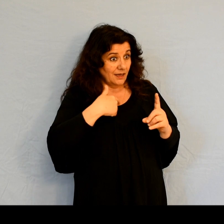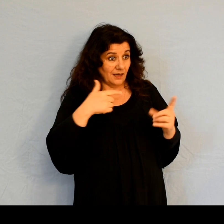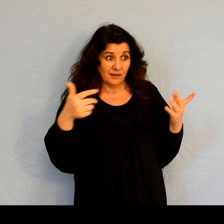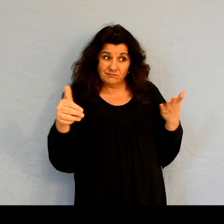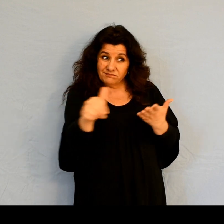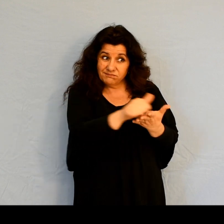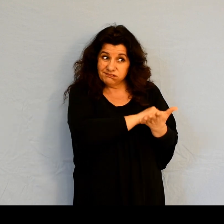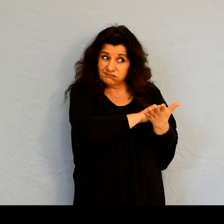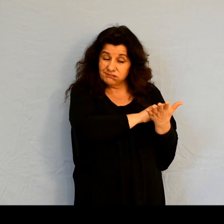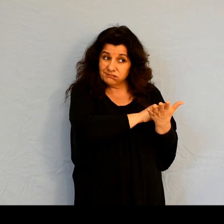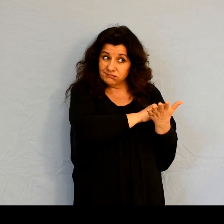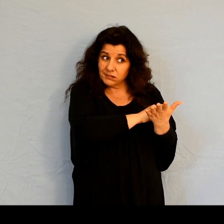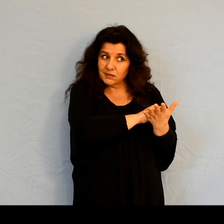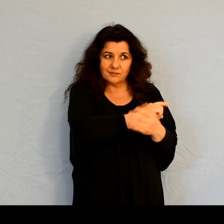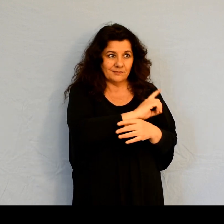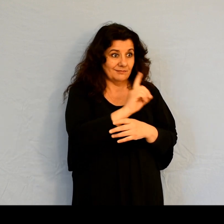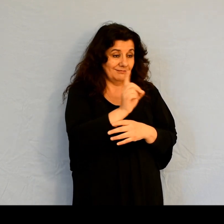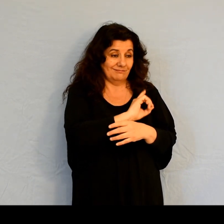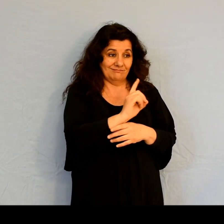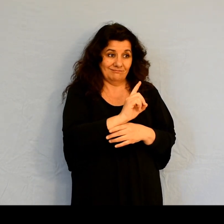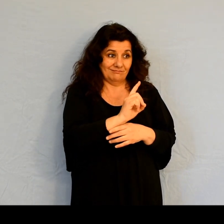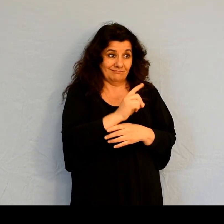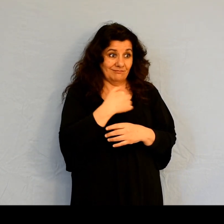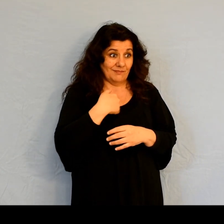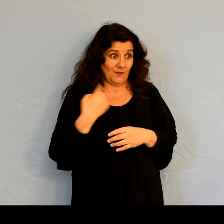abolir, mais accomplir.